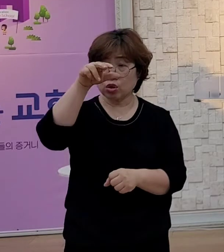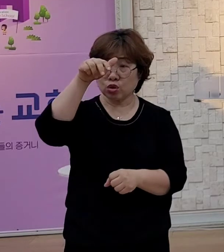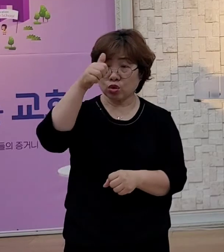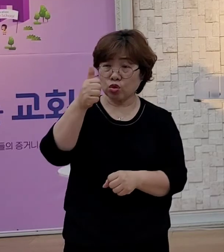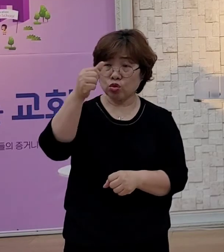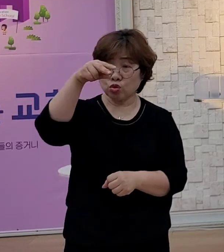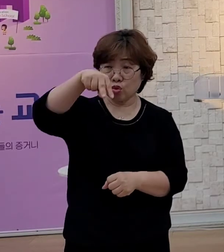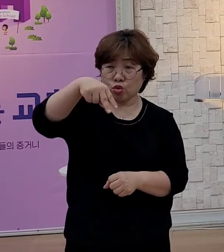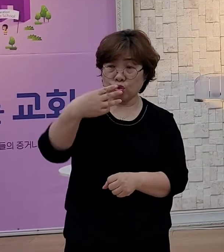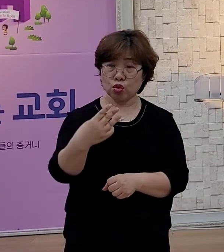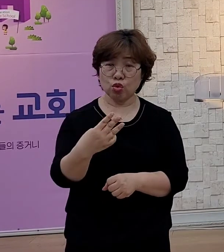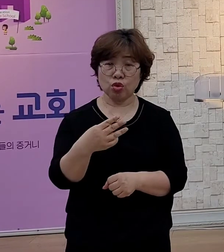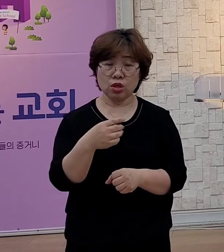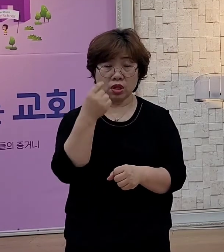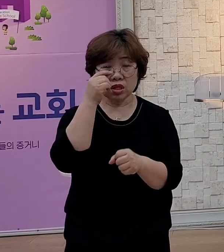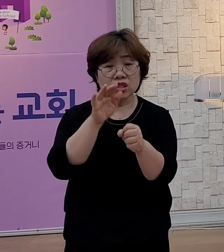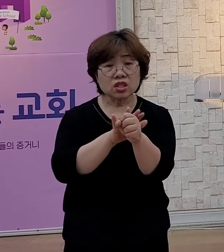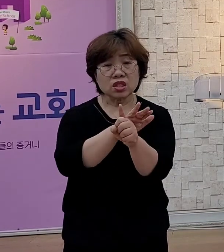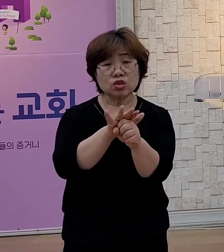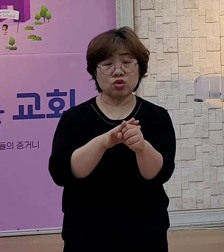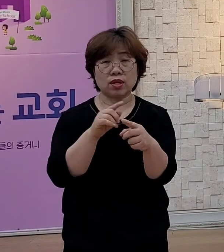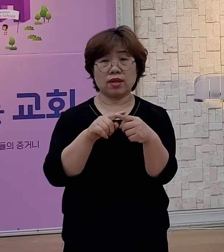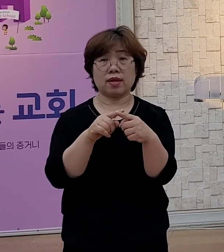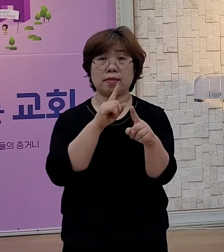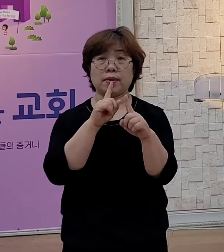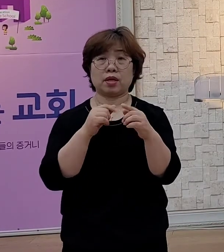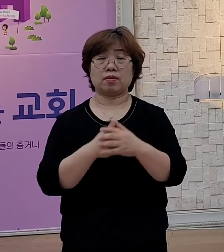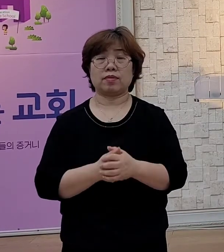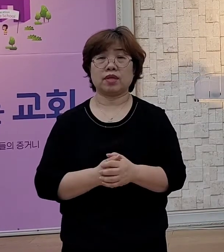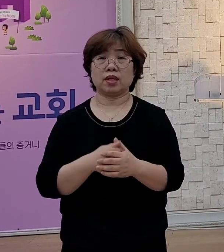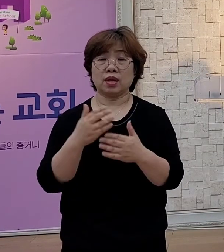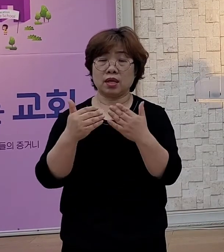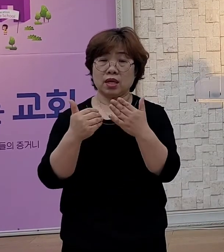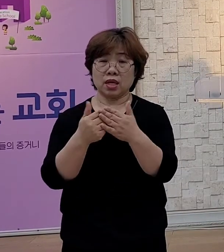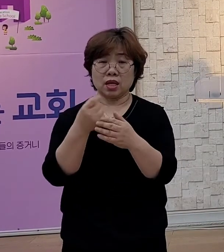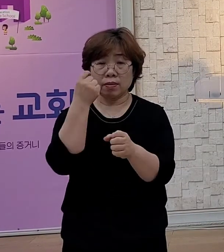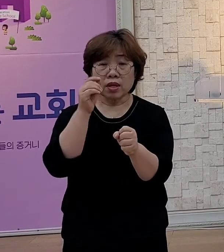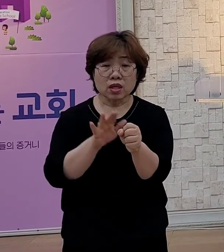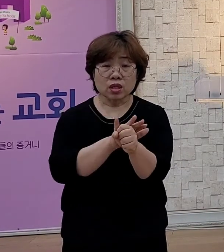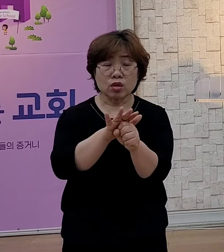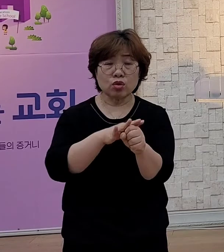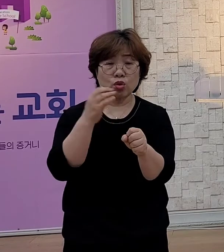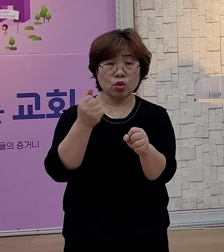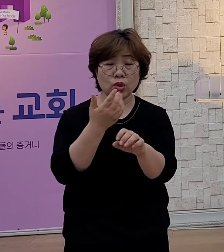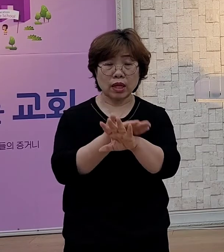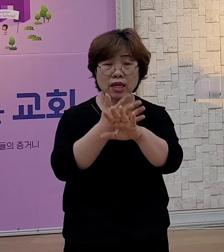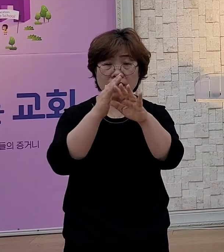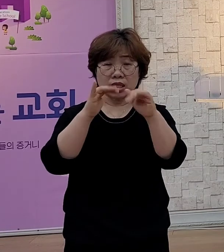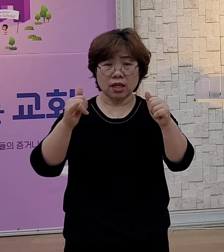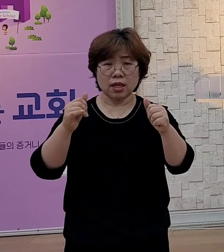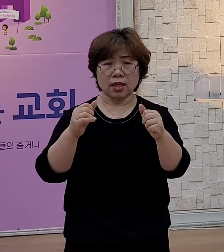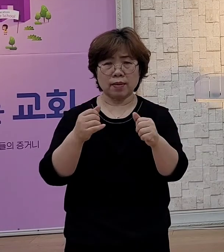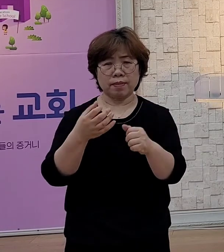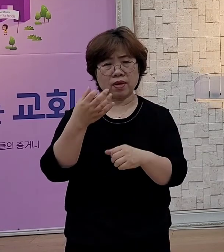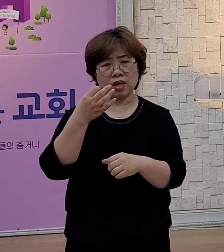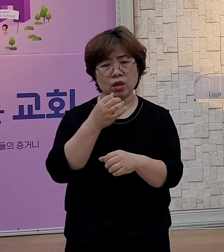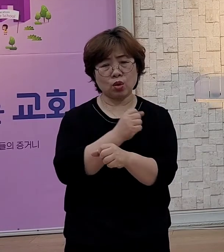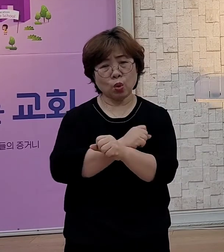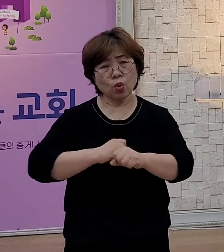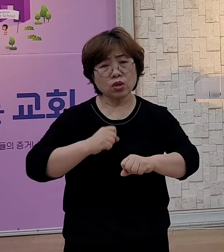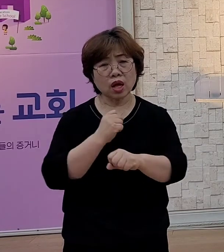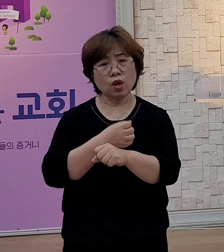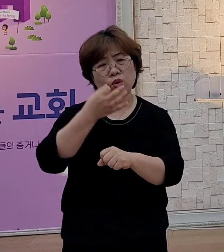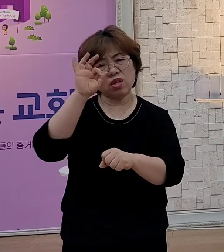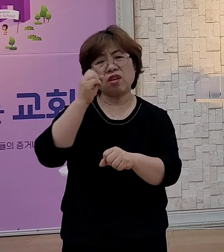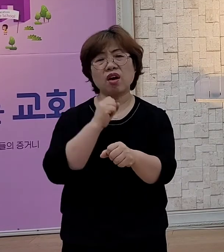13절에 긍휼에 대해서 말씀합니다. 이 하나님의 긍휼로 다른 사람을 용납하고 용서하는 것.